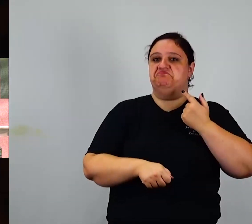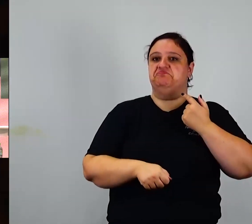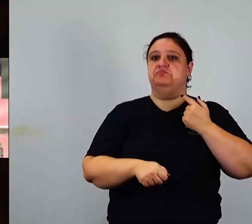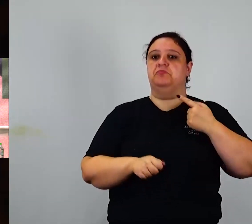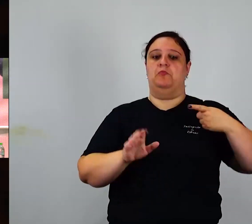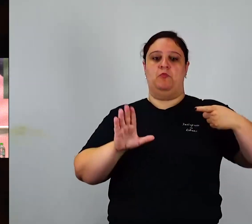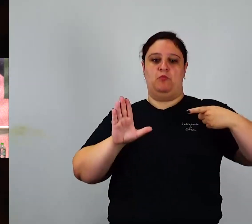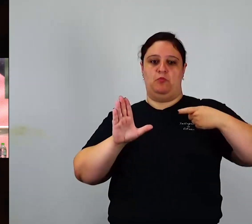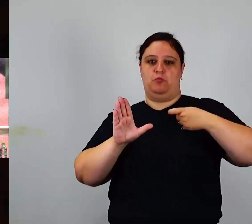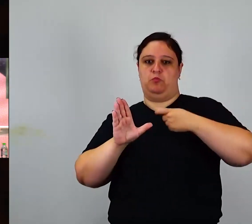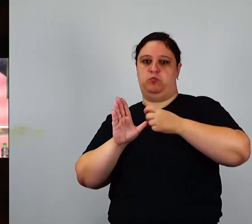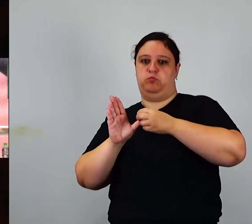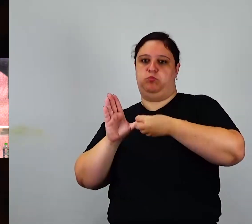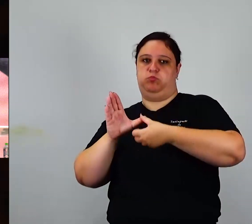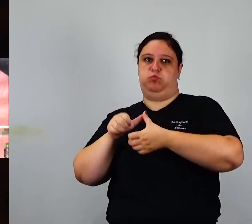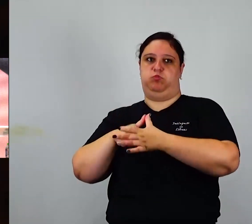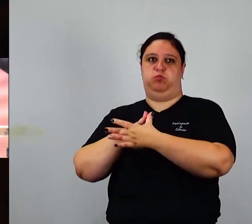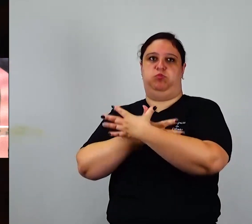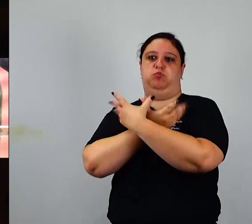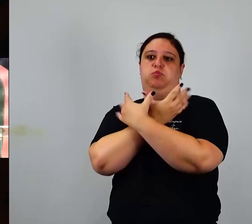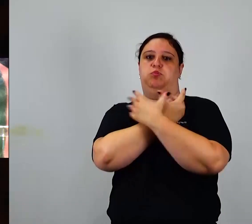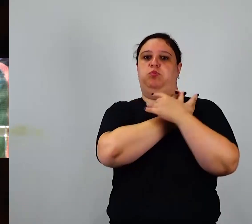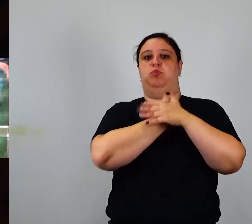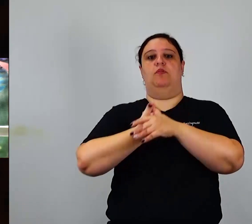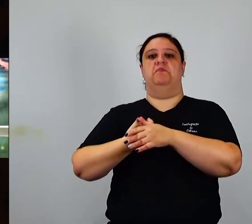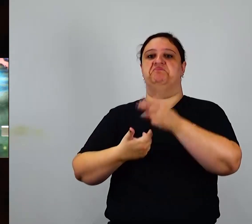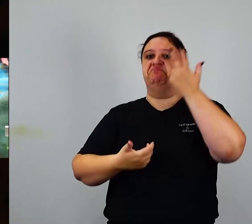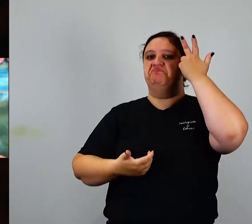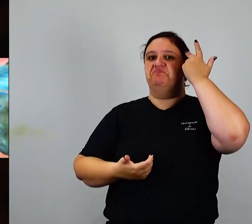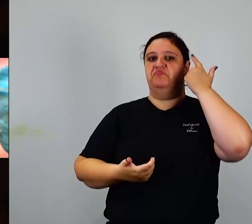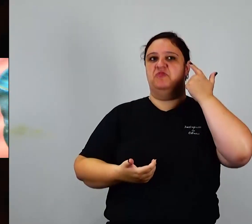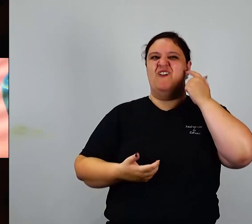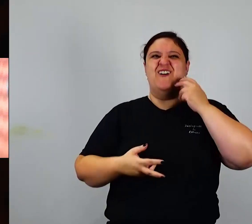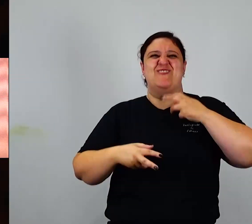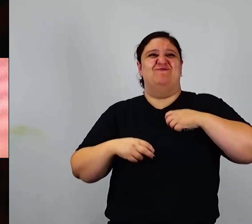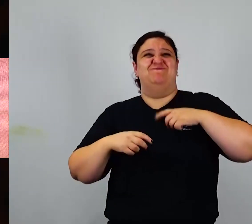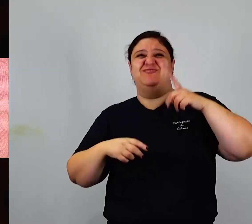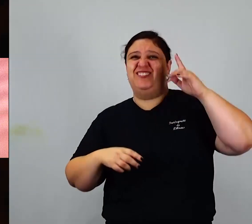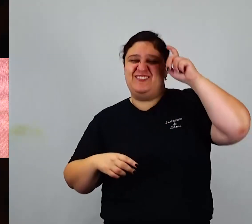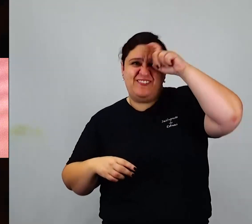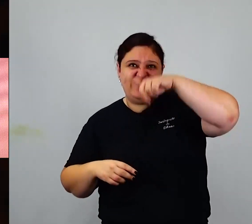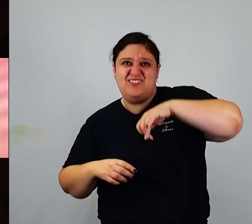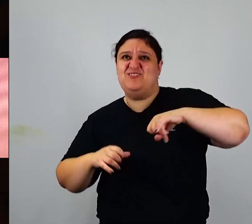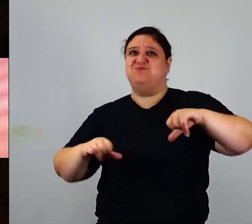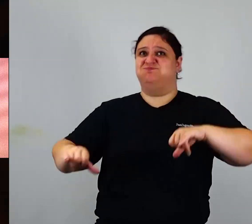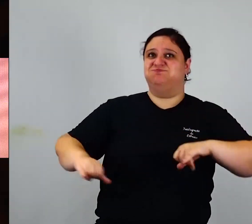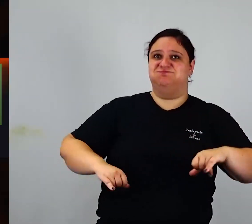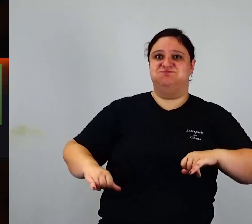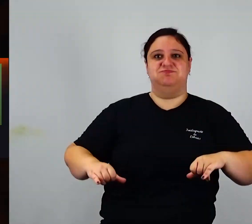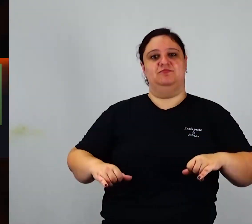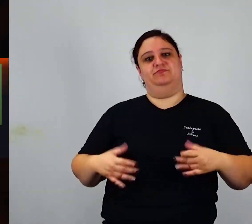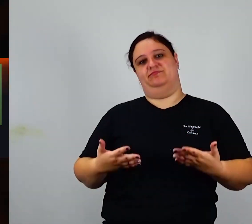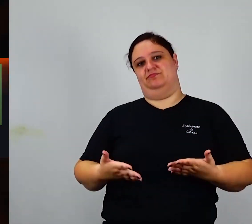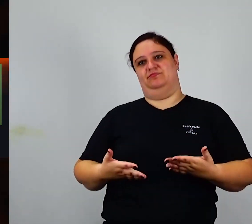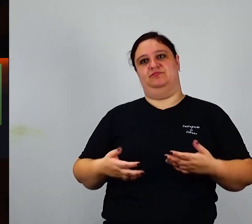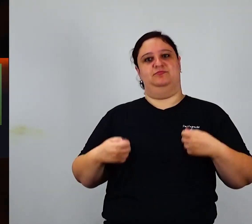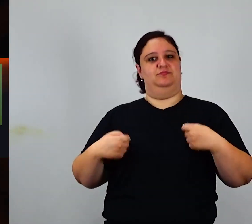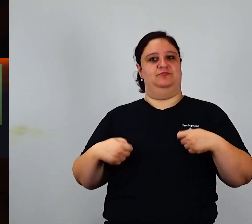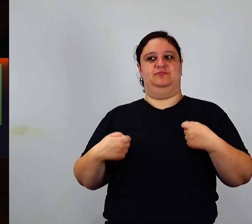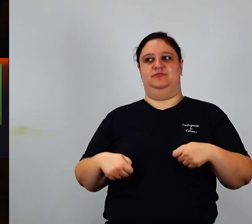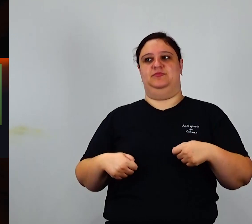O momento. Essa aqui é a foto antiga. A outra é a foto